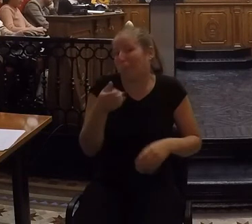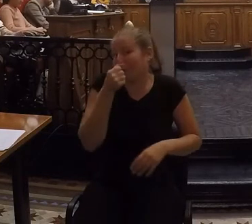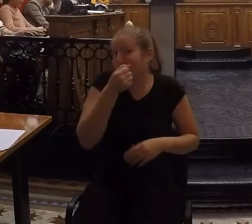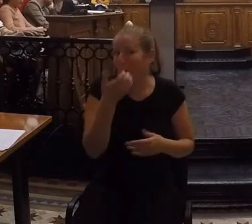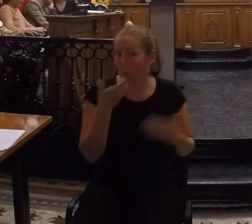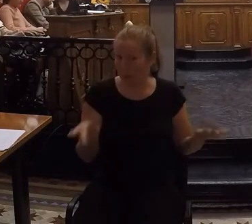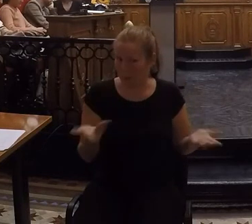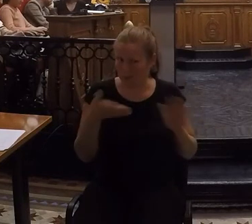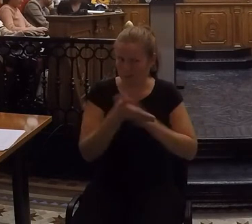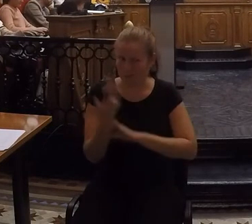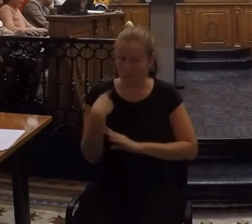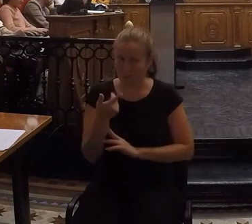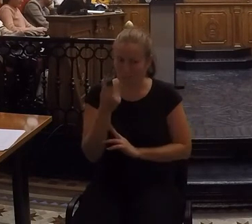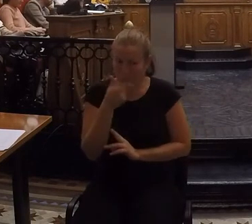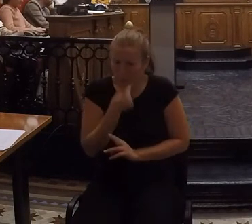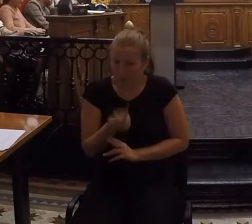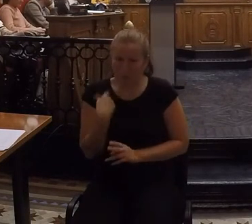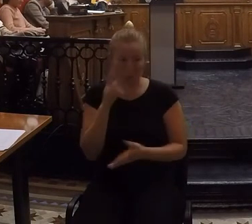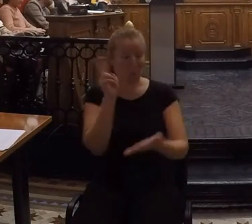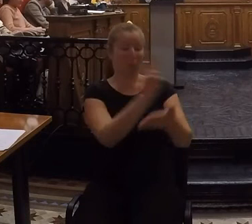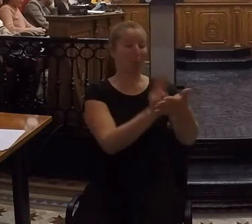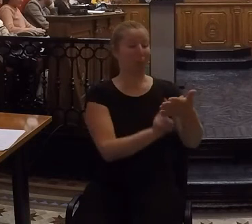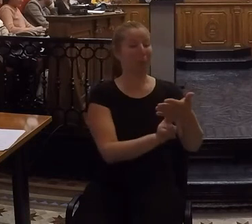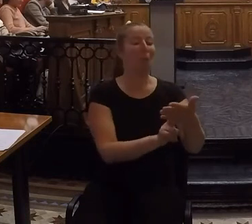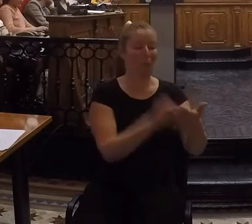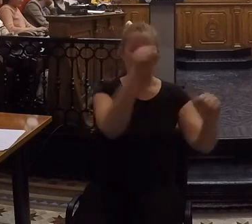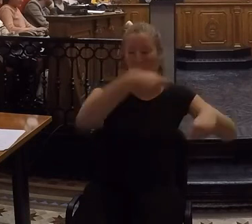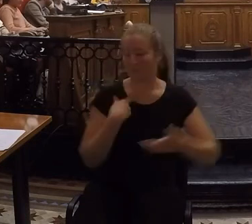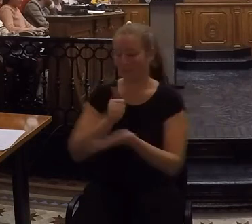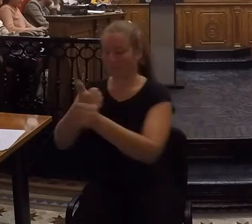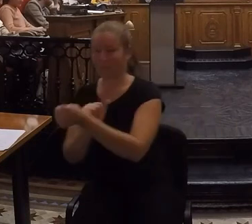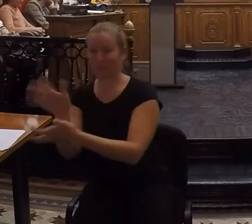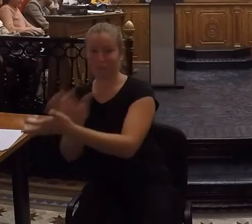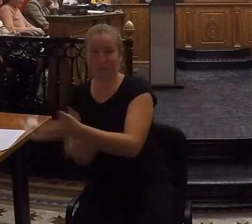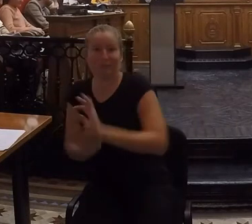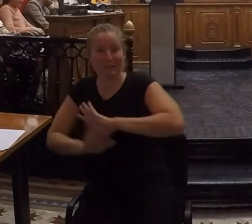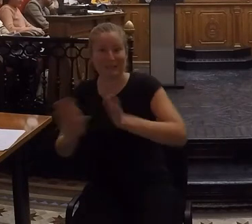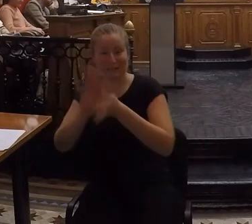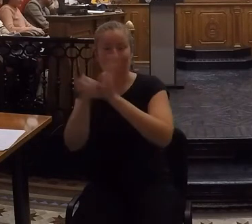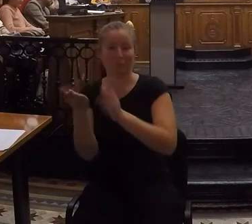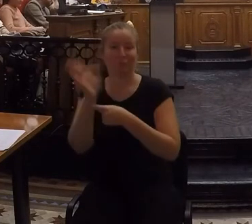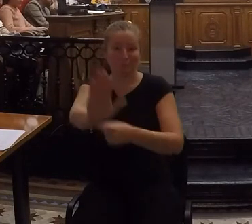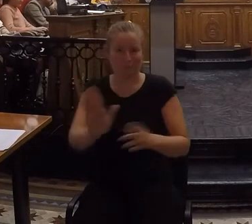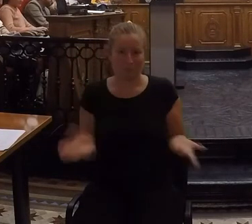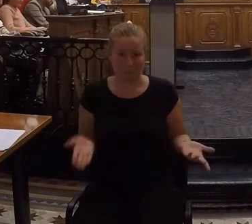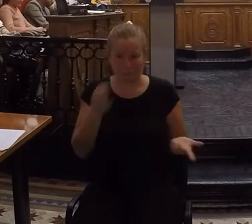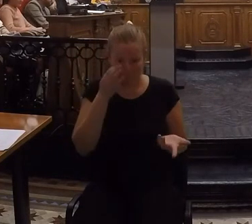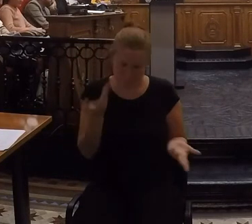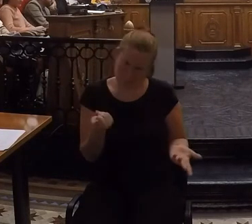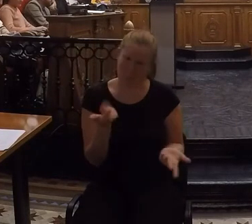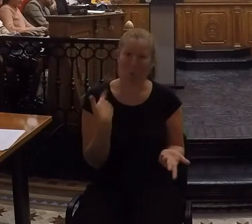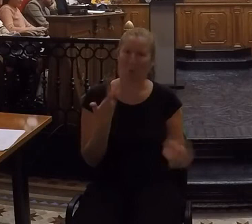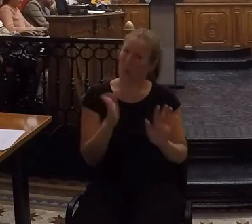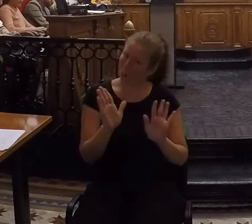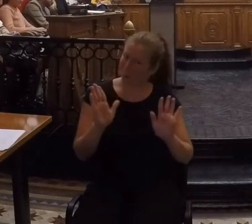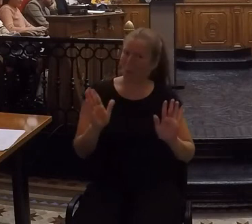es bastante sencillo. Luego atribuírselas, como digo, es un poco, pues tener un poco de jeta, ya que estamos aquí hablando en